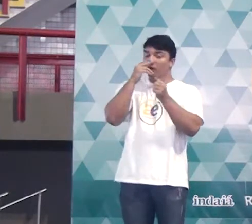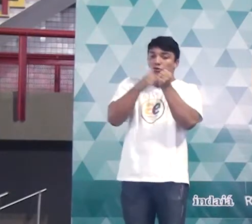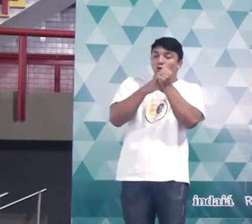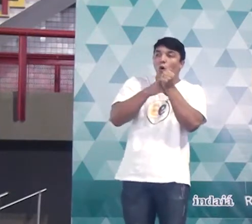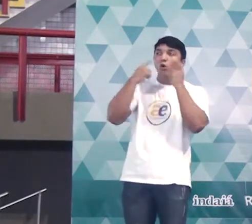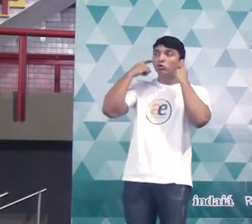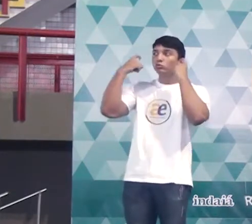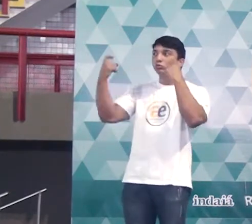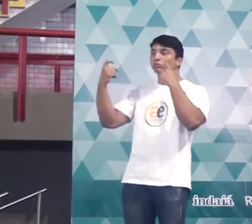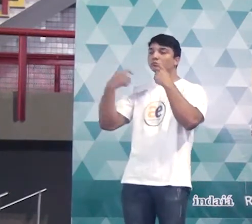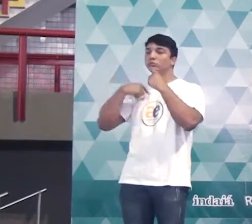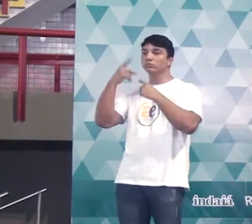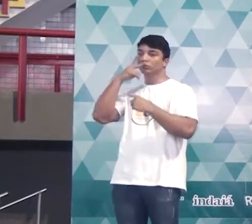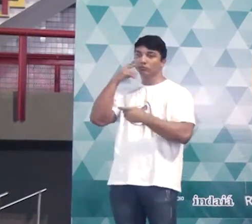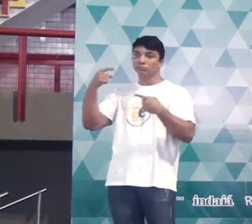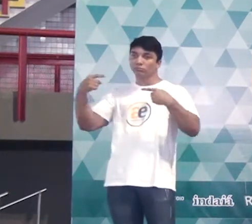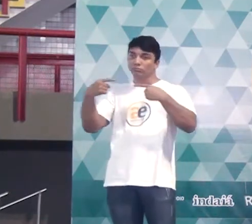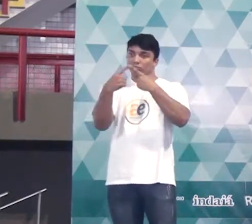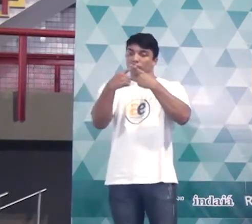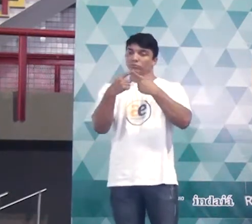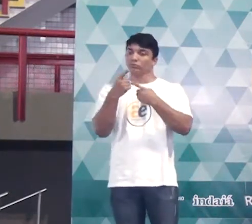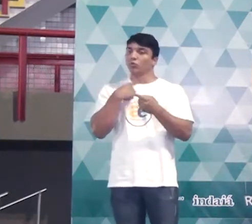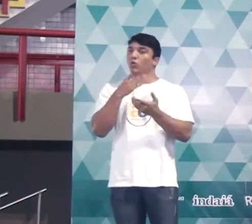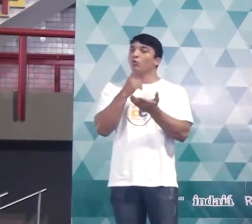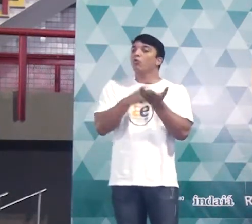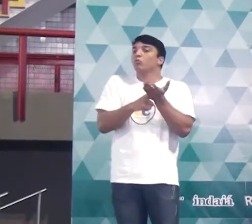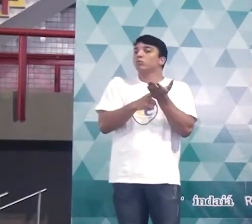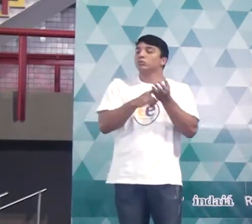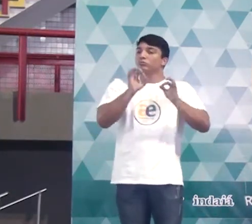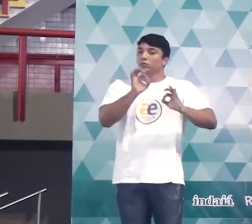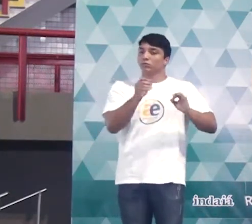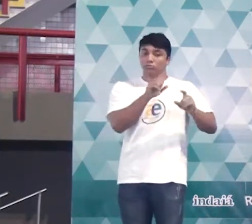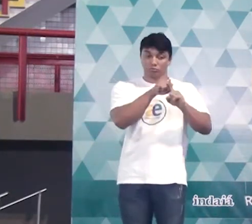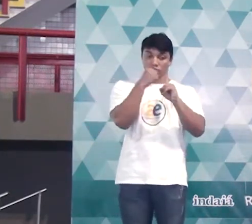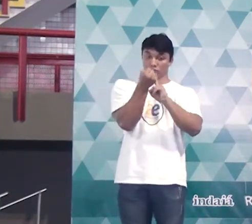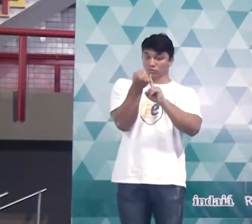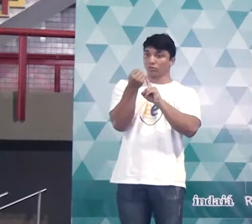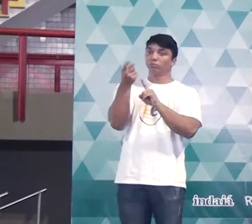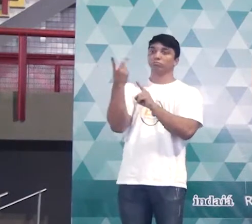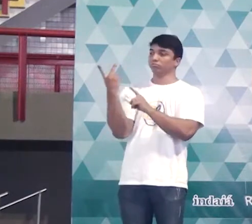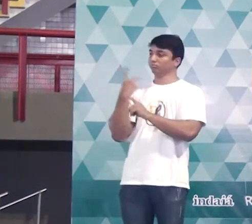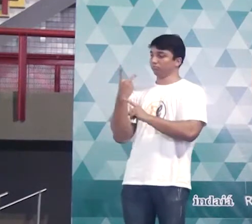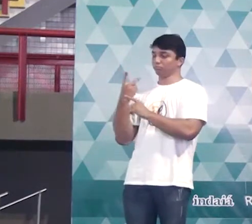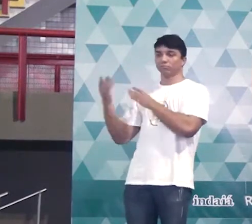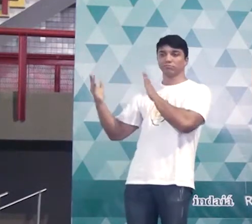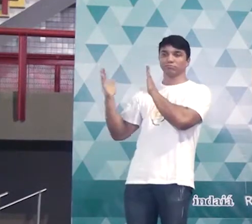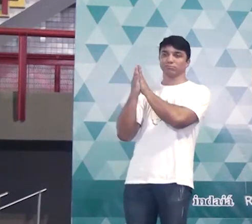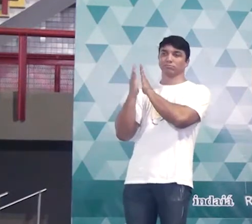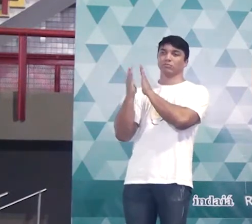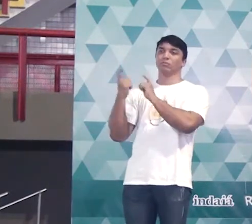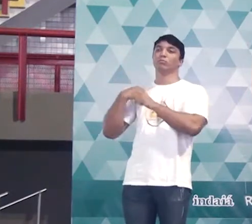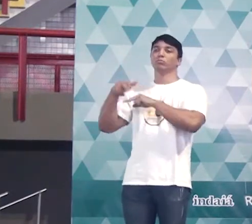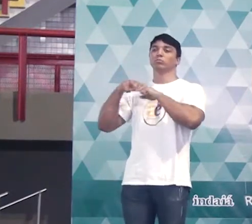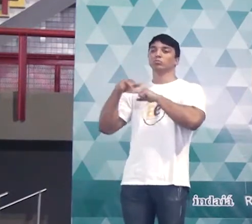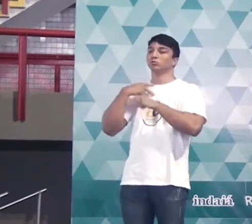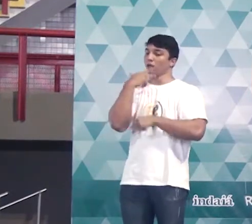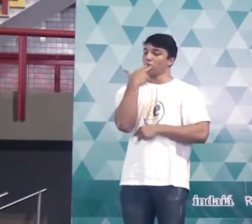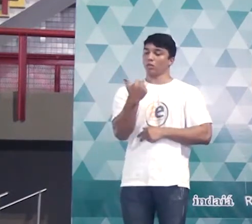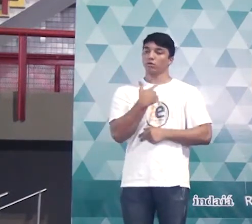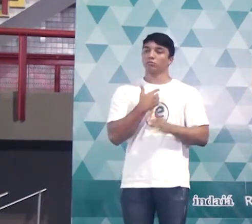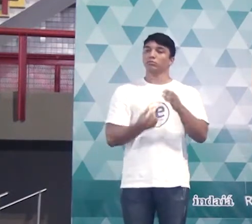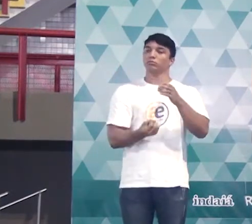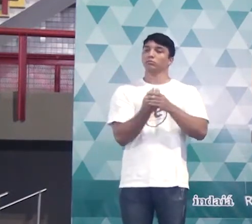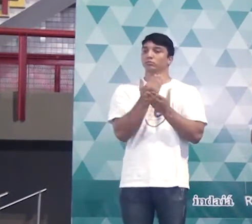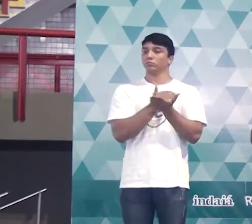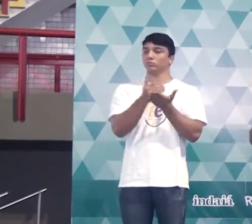código sonoro convencionalizado socialmente é uma língua, é um